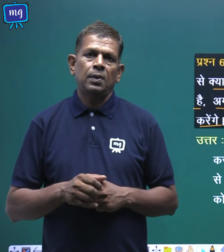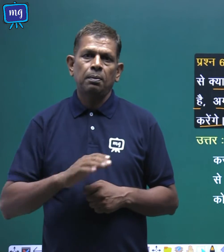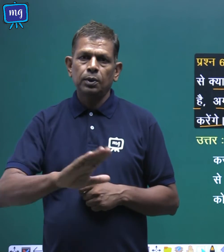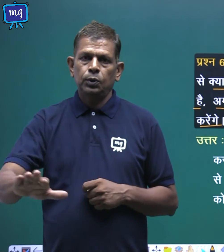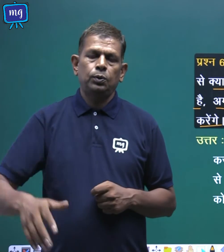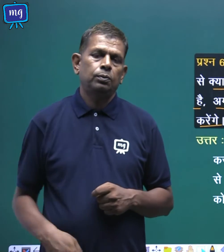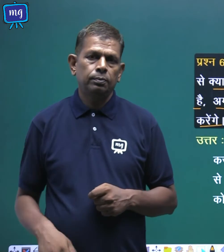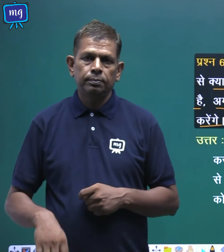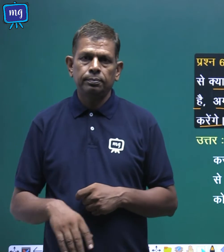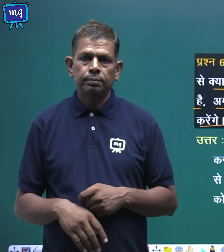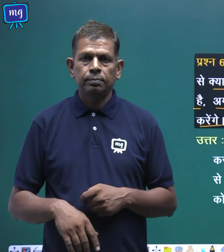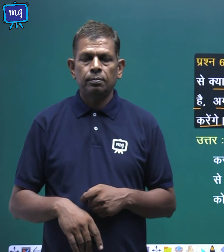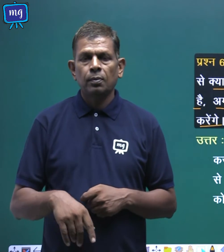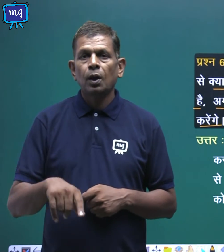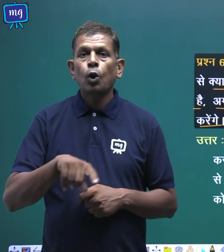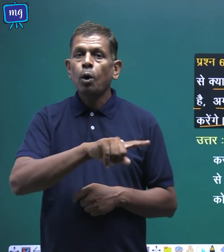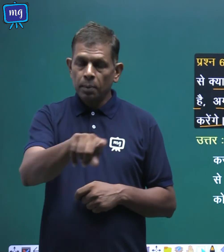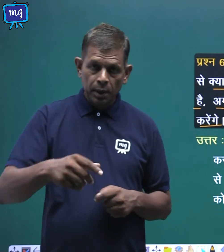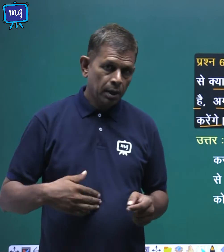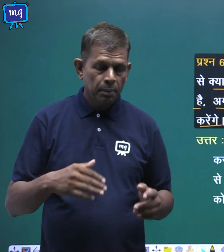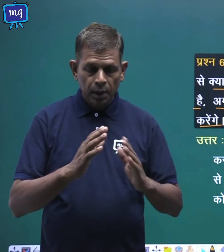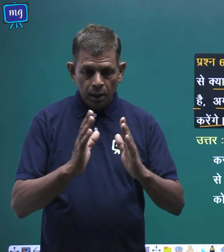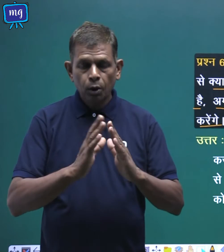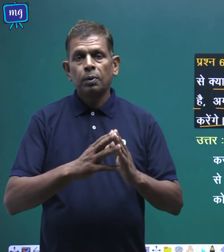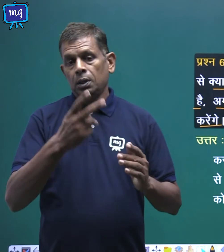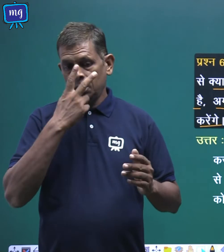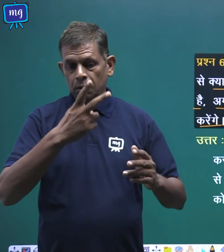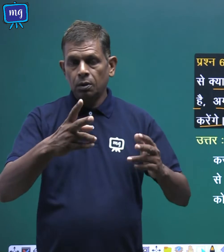बच्चों, आपने घर में देखा होगा